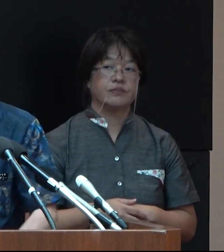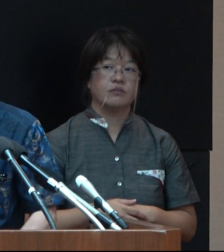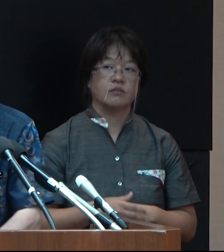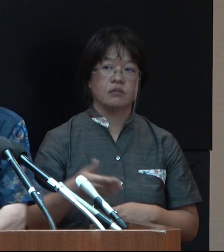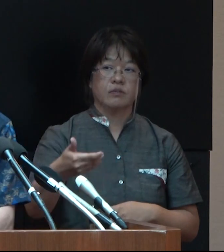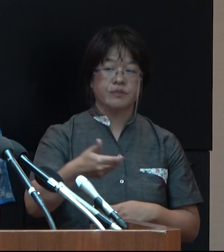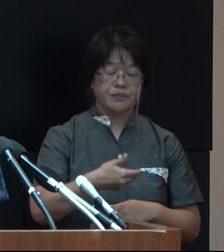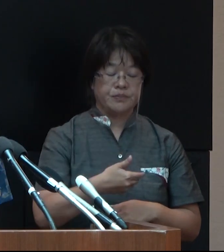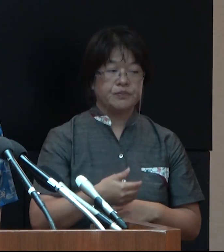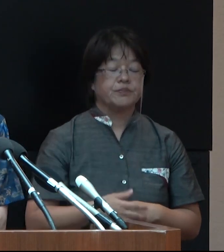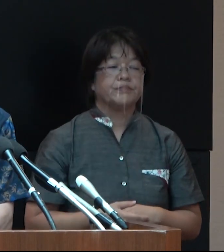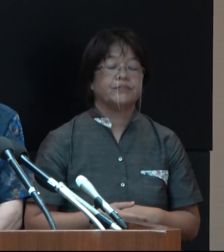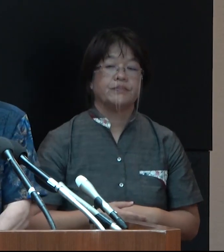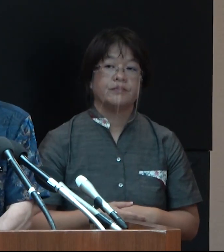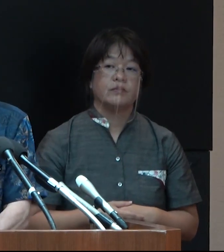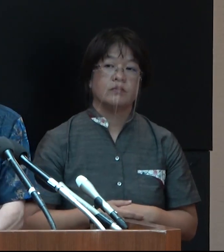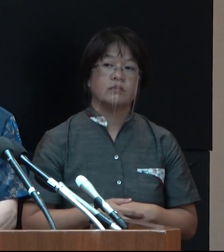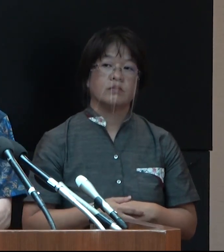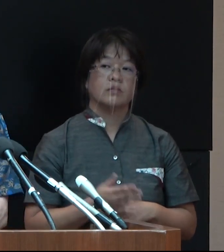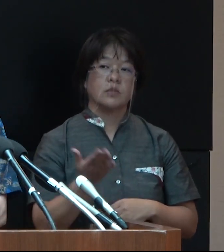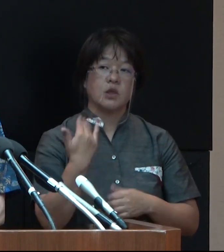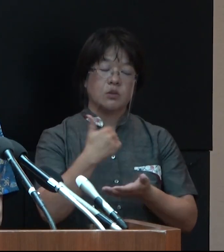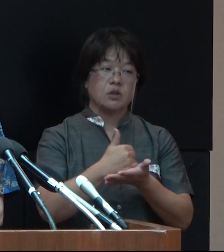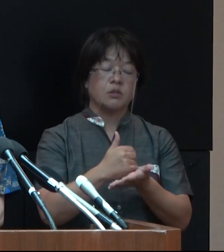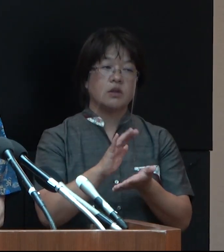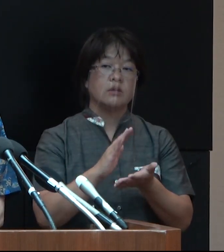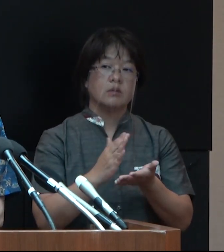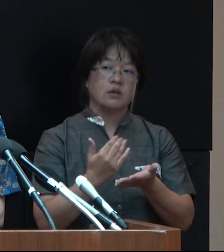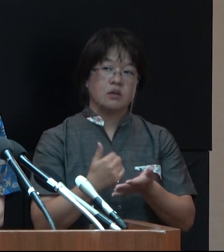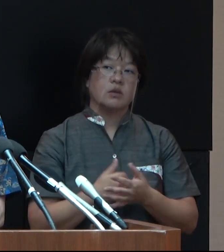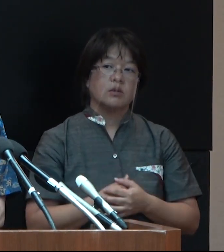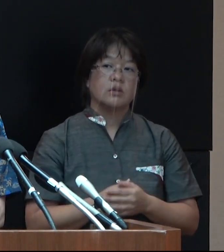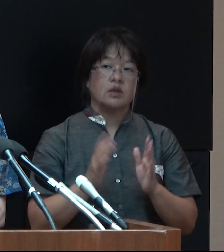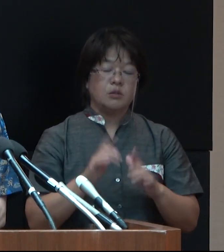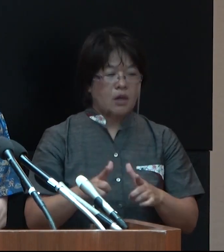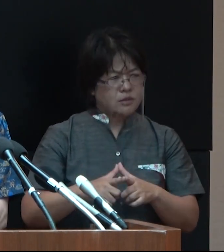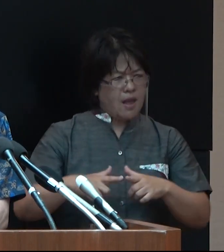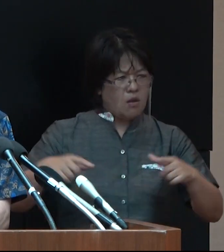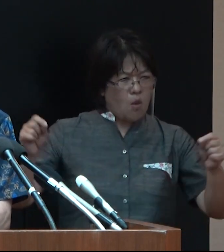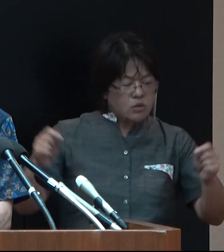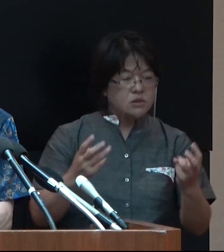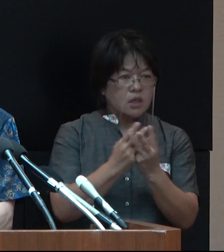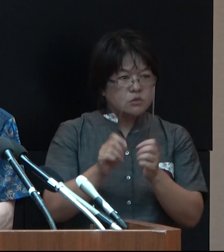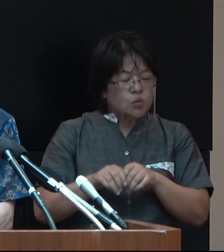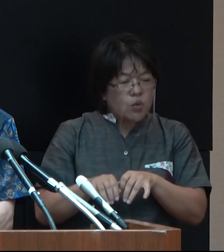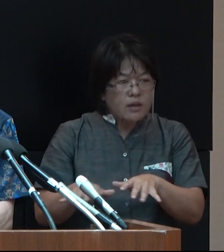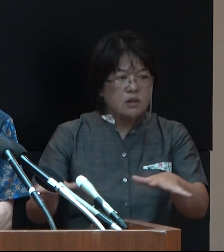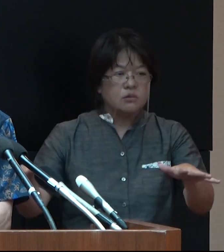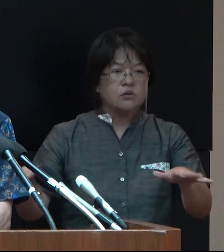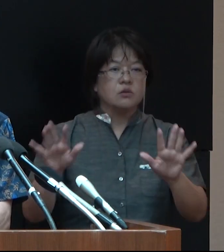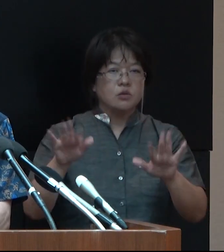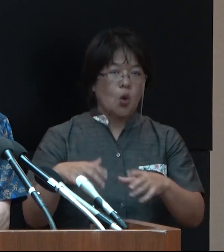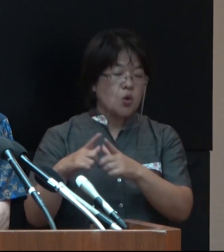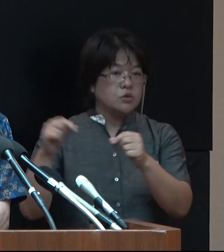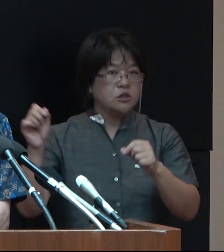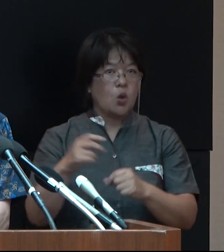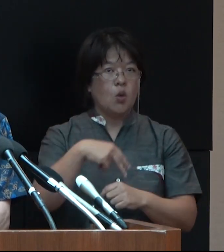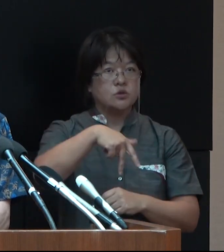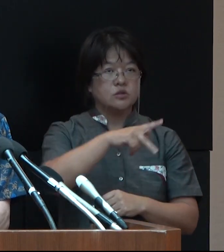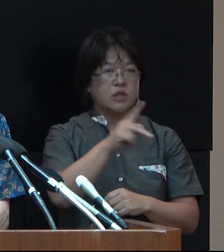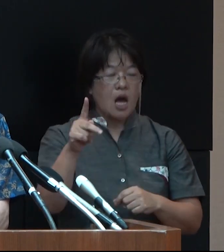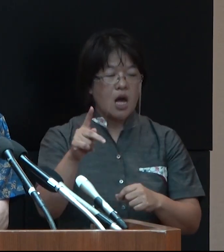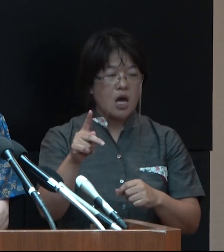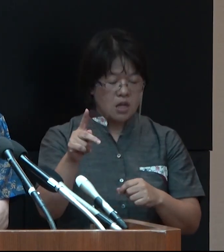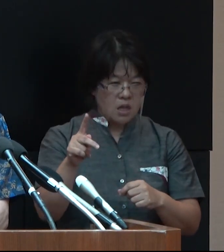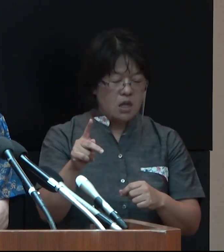朝日新聞の藤原です。 はい、 先ほど知事も言及ありましたが、感染がまさに全国に広がっている状況です。ただ今日菅官房長官もですね、会見の中で